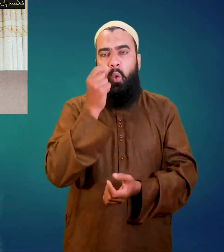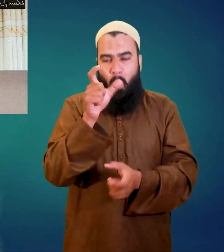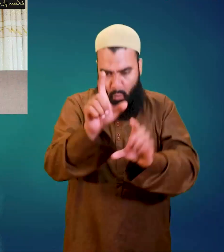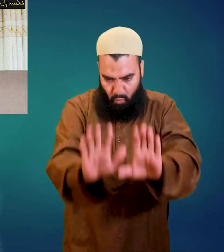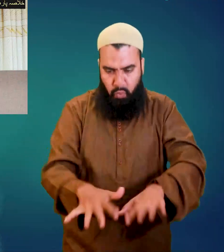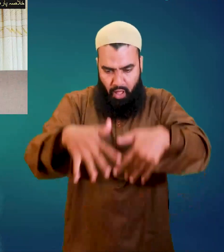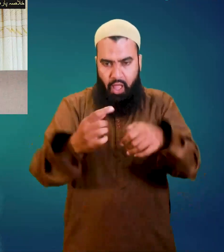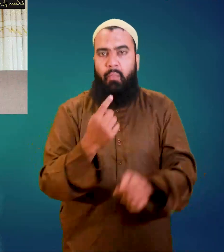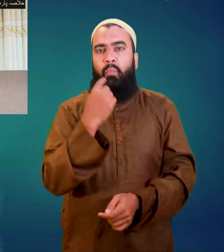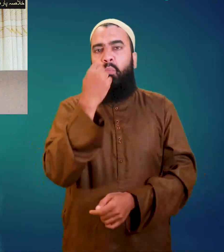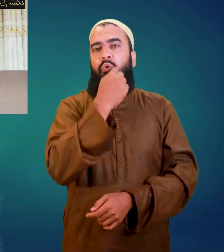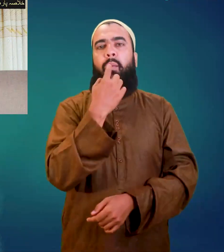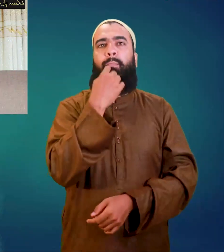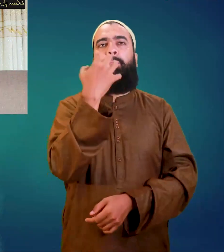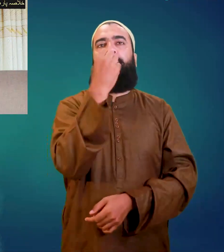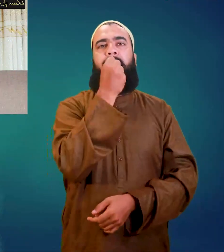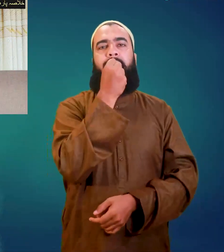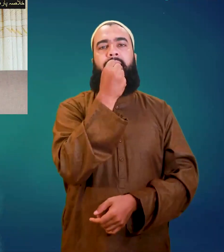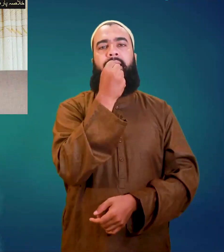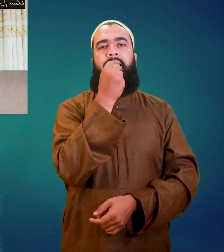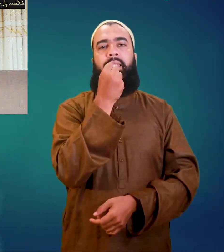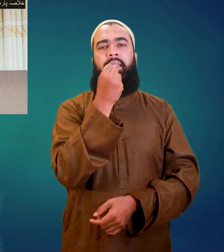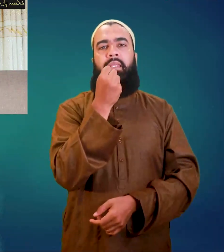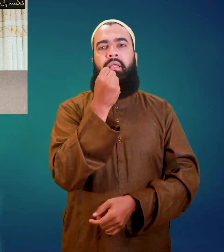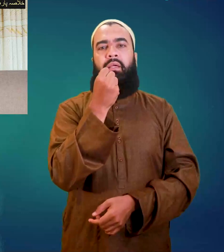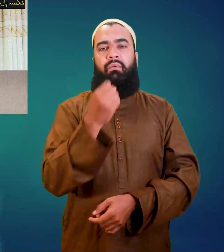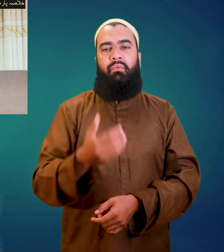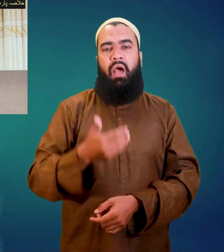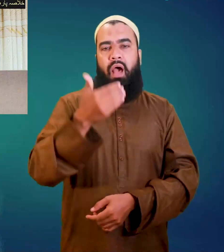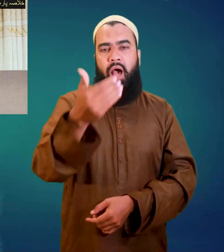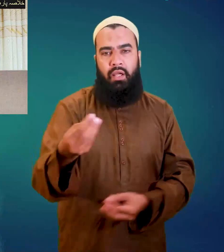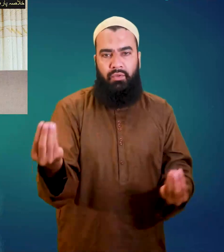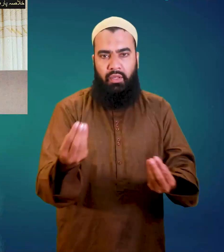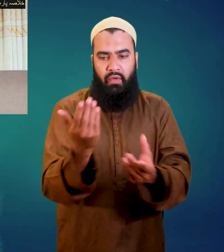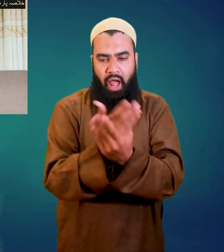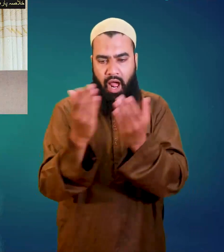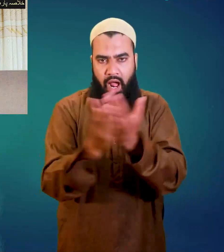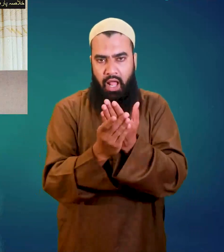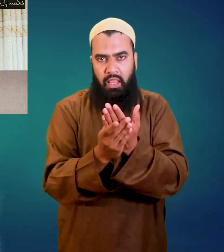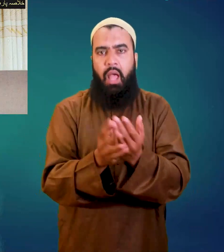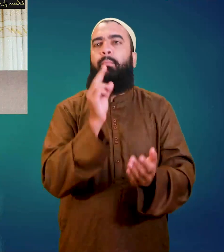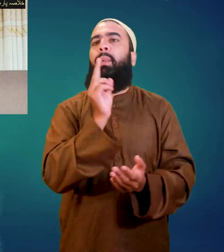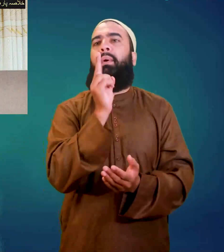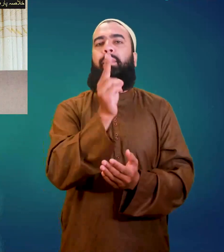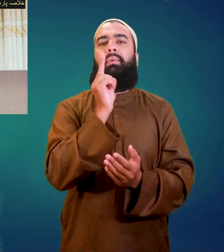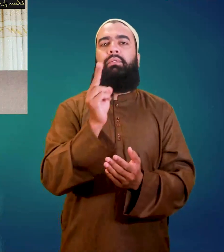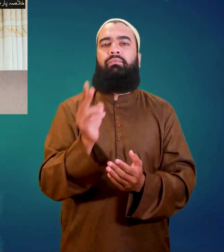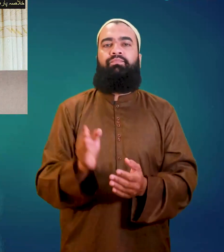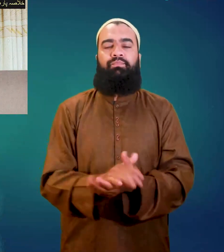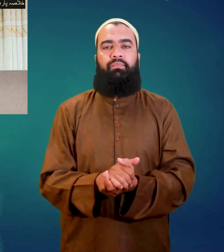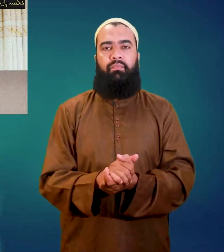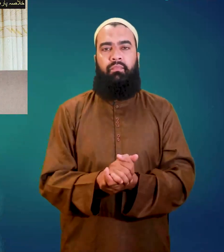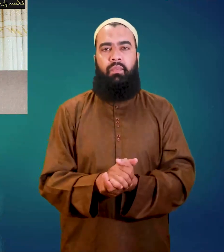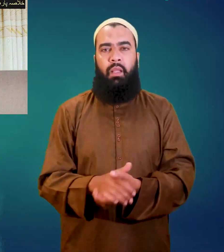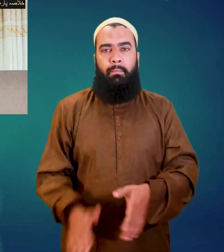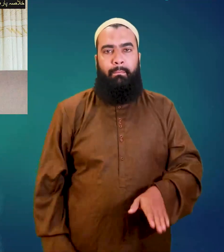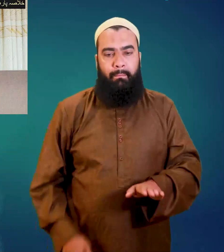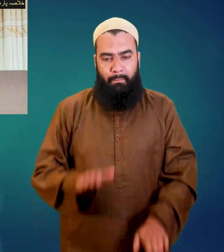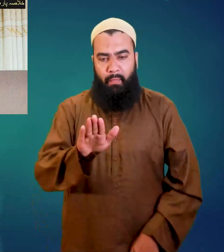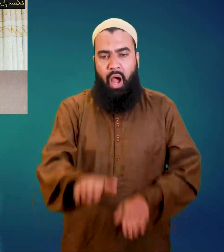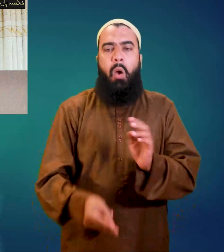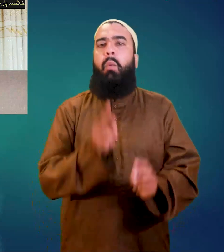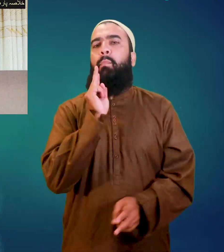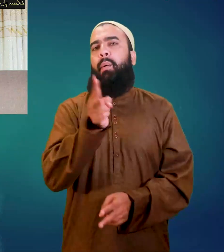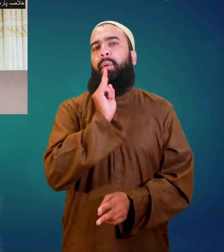گے، وتکلمنا ایدیہم، اور تمہارے ہاتھ بولیں گے، وتشہد ارجلہم، اور تمہارے پاؤں گواہی دیں گے،